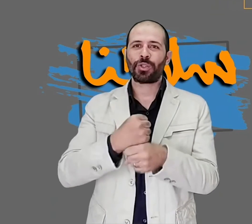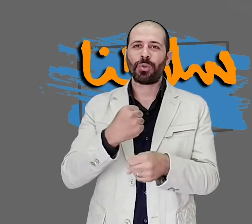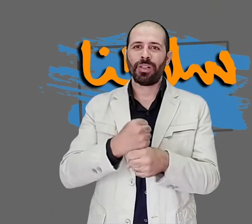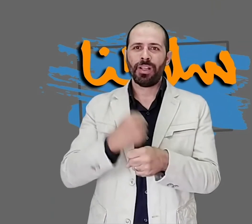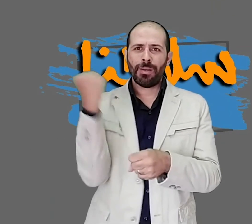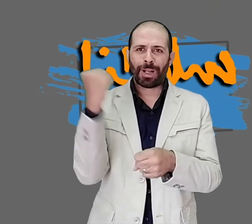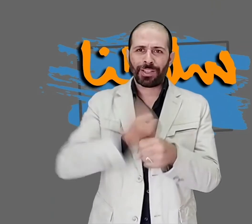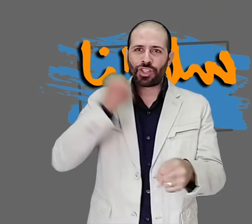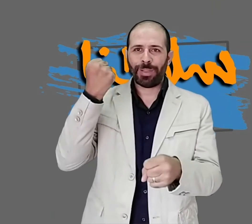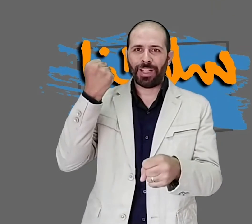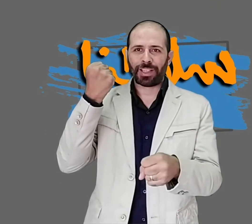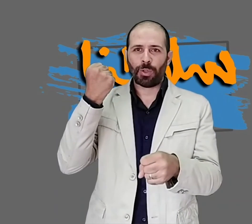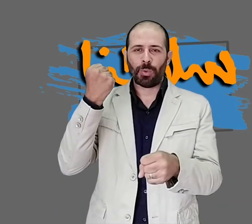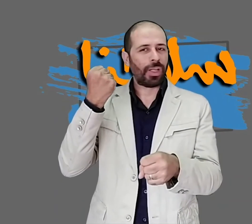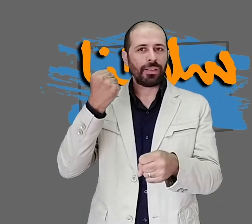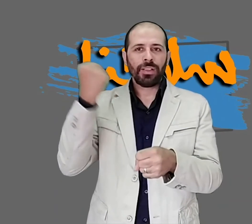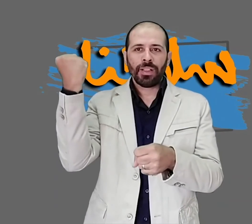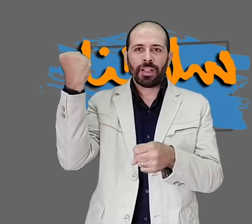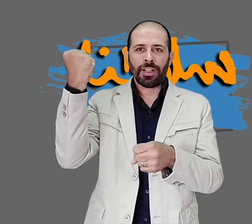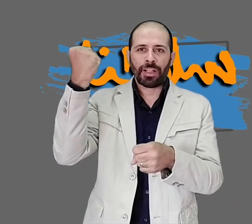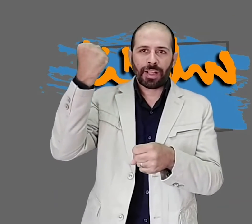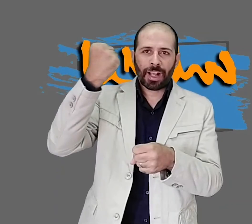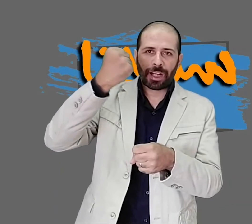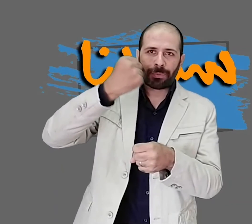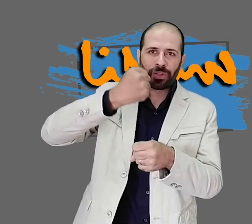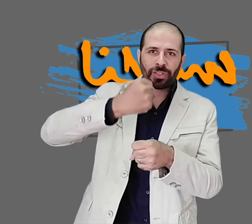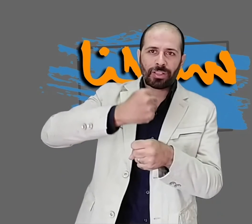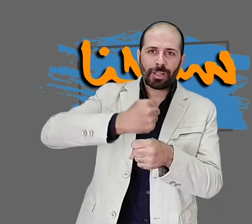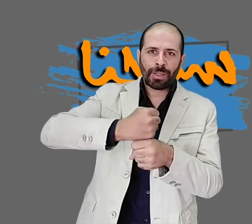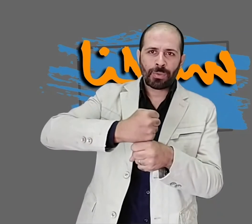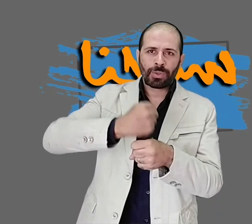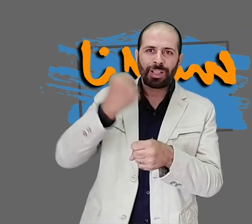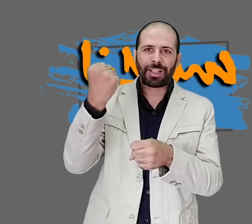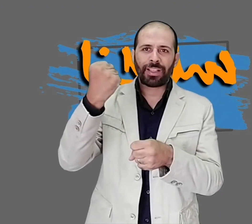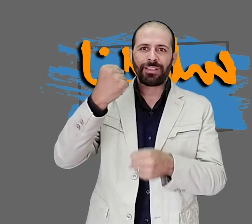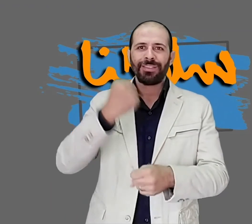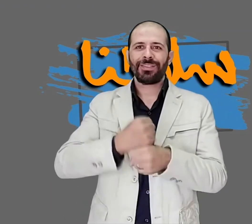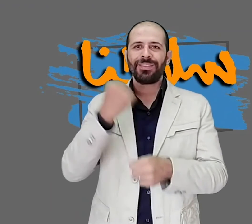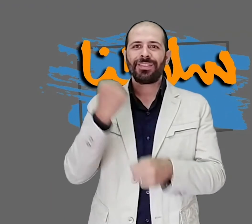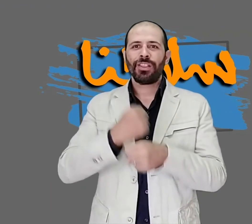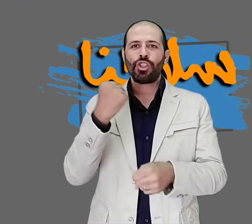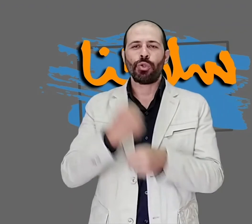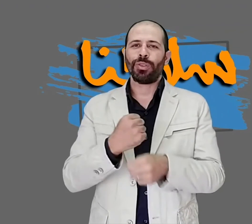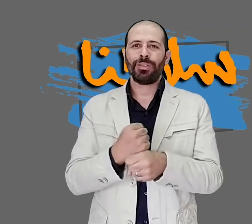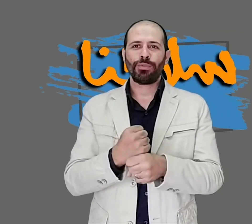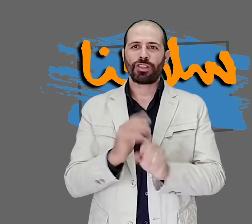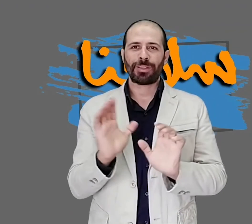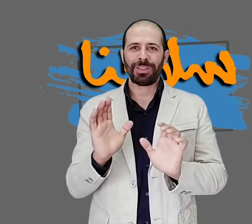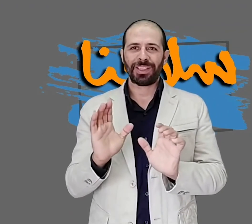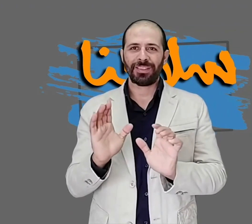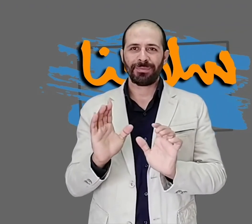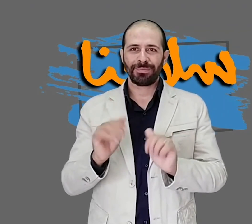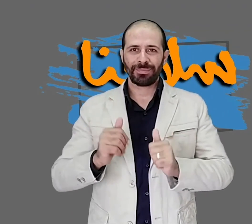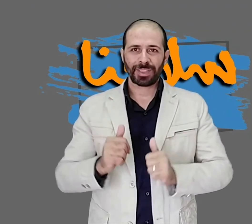شغل. محدش يعملها لي كده جوه، لا. هي حاجة بتنزل تخبط وتطلع تاني. شغل. مش أكتر من كده.